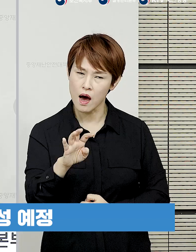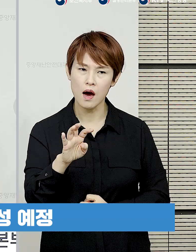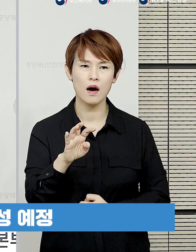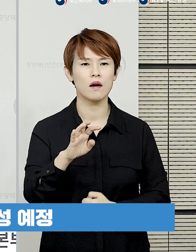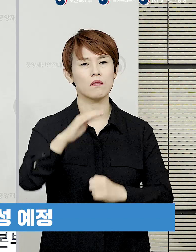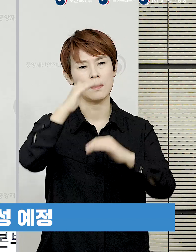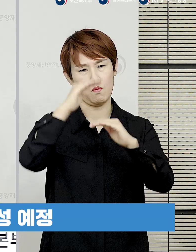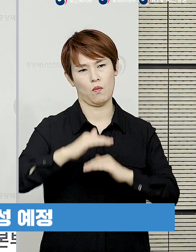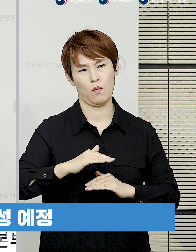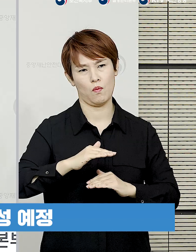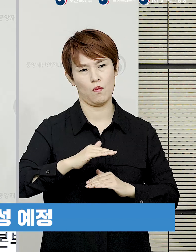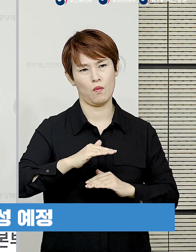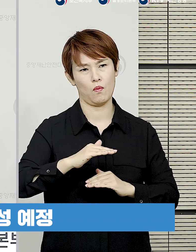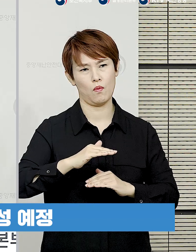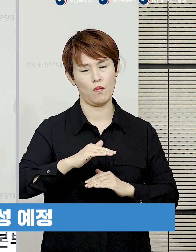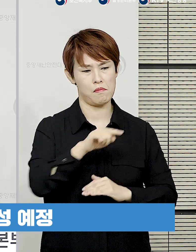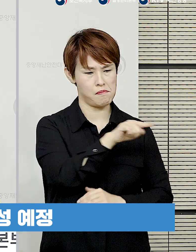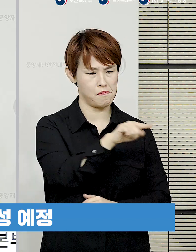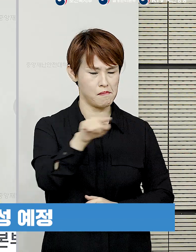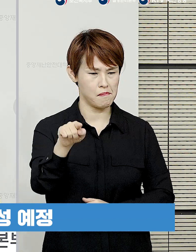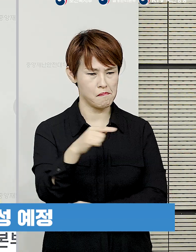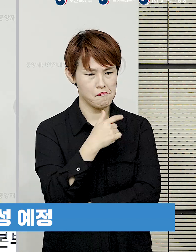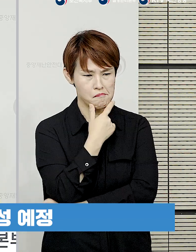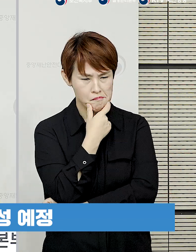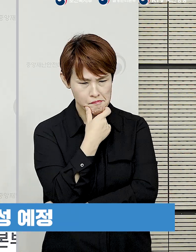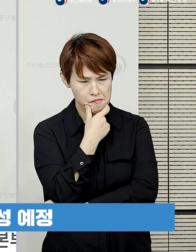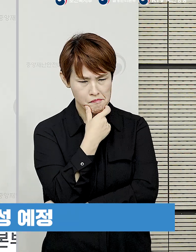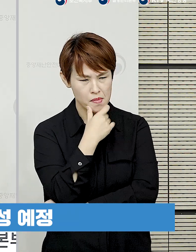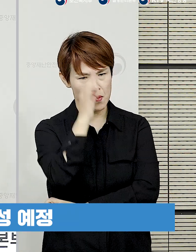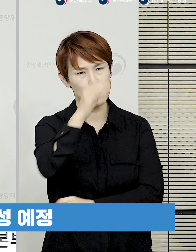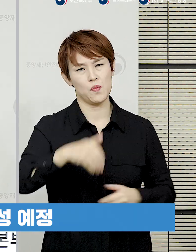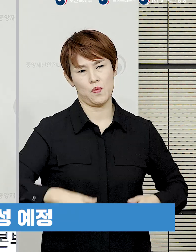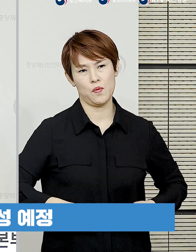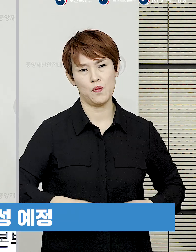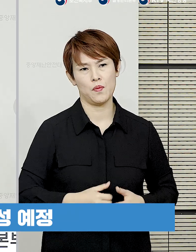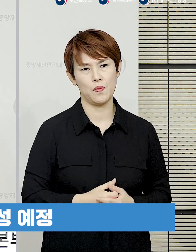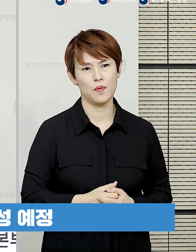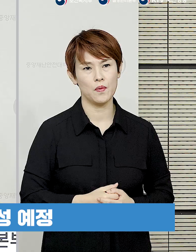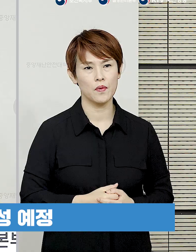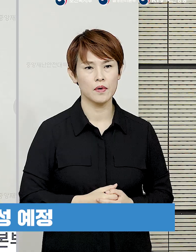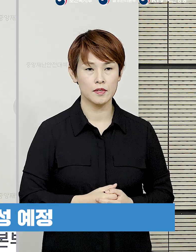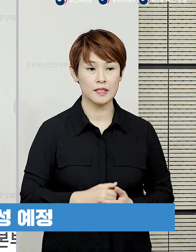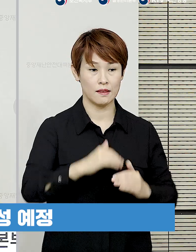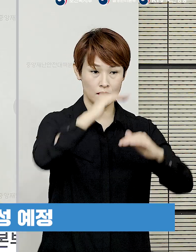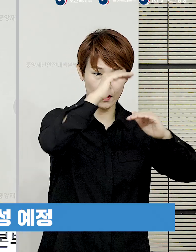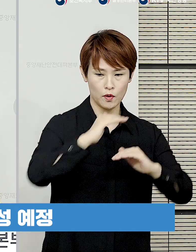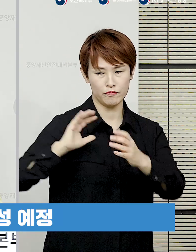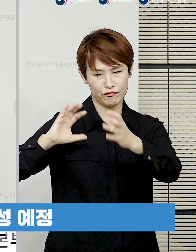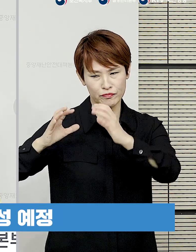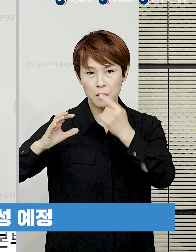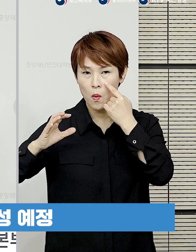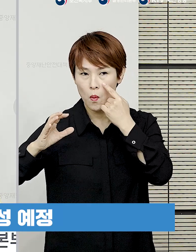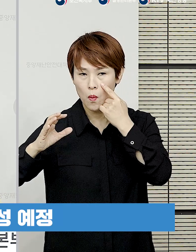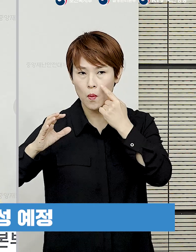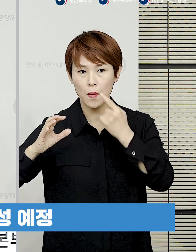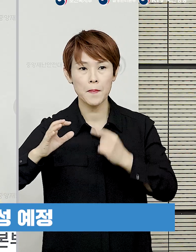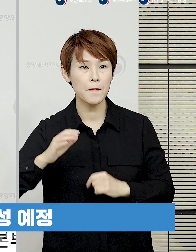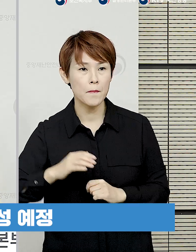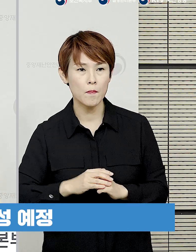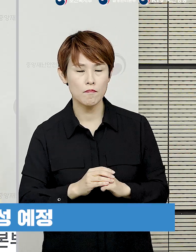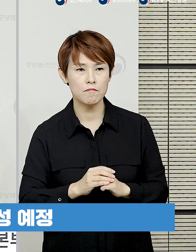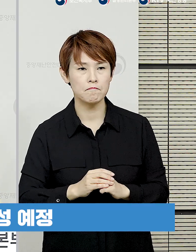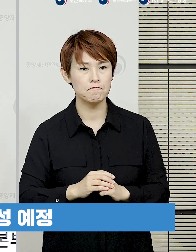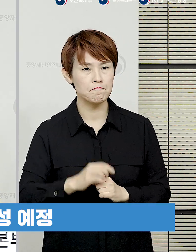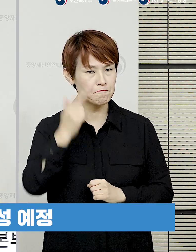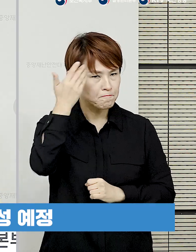수용적 측면에서의 검토를 좀 할 필요가 있다고 판단을 했고 그런 부분들을 좀 논의하고 사회적으로 의견을 구하는